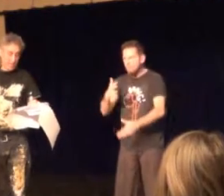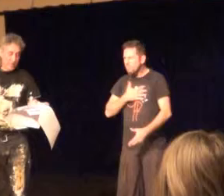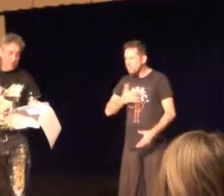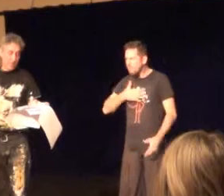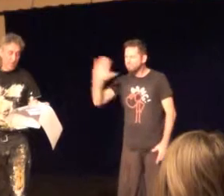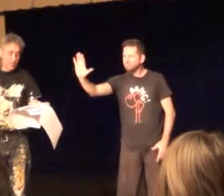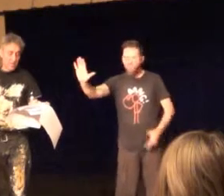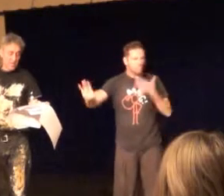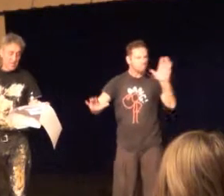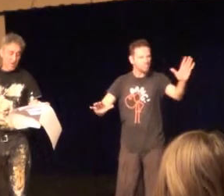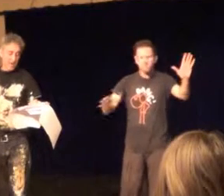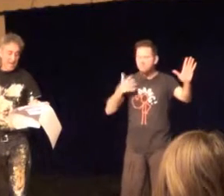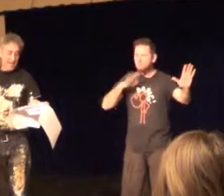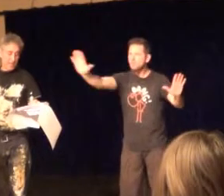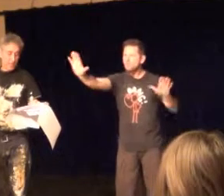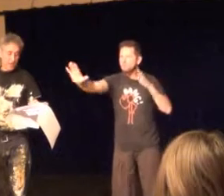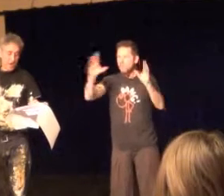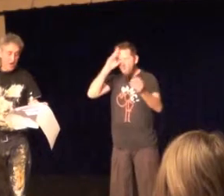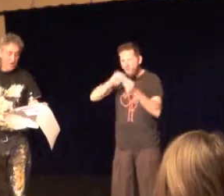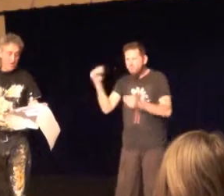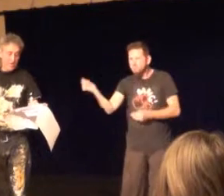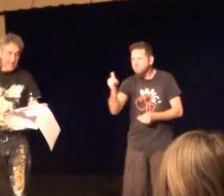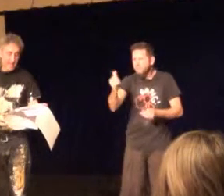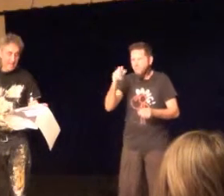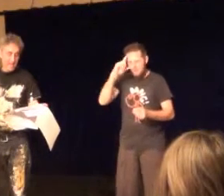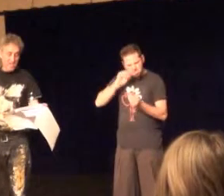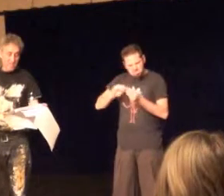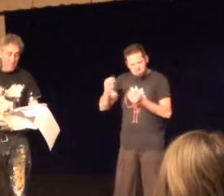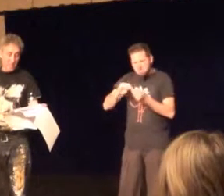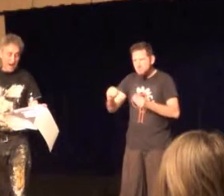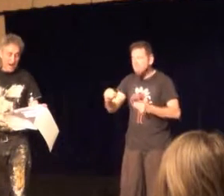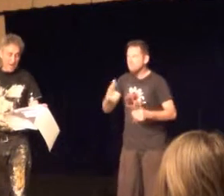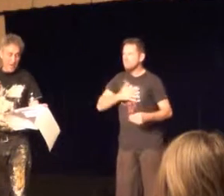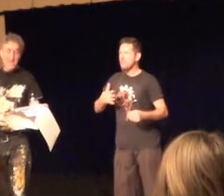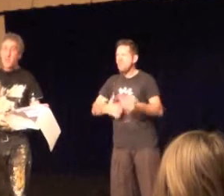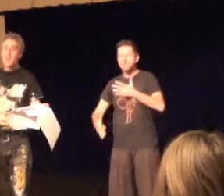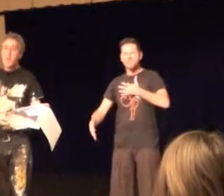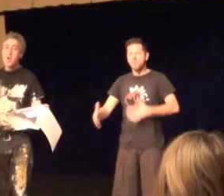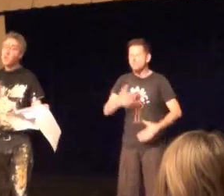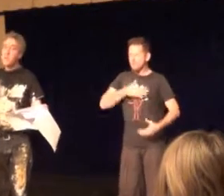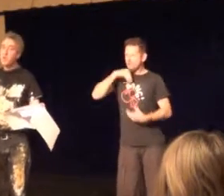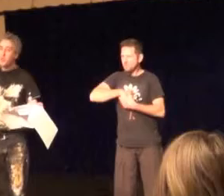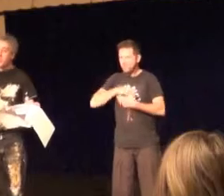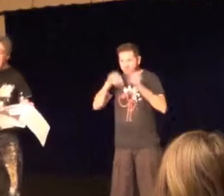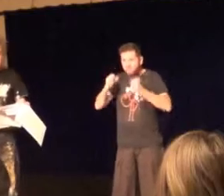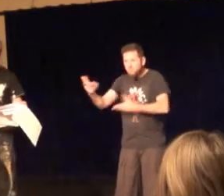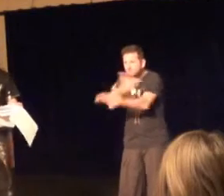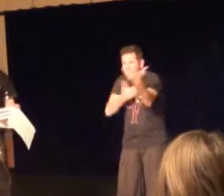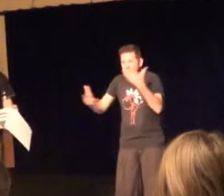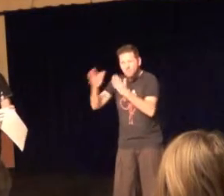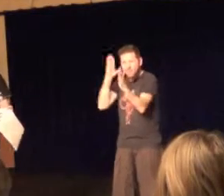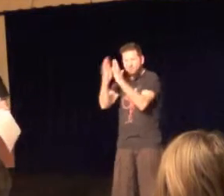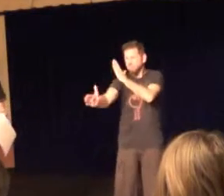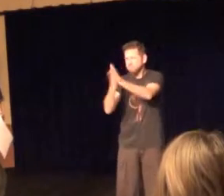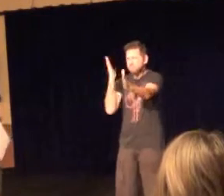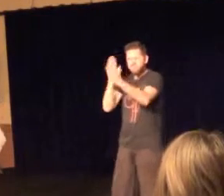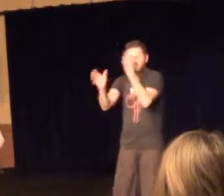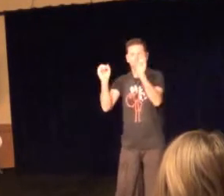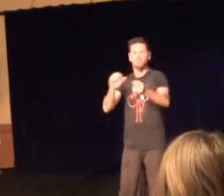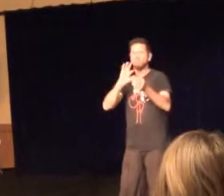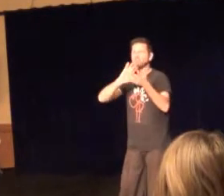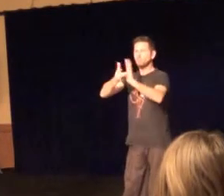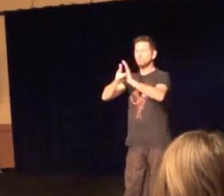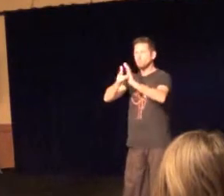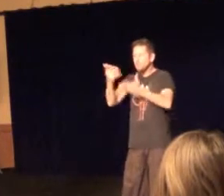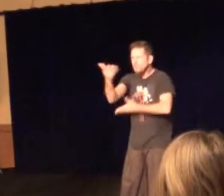nos interrogations, si l'on parlait de nos cœurs qui hoquettent, si l'on parlait, oui, on peut tout se dire, dans la